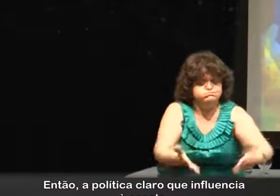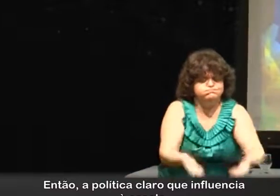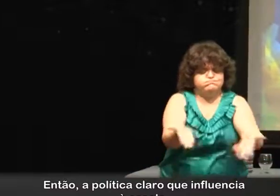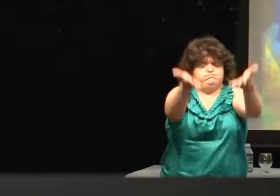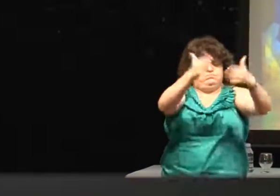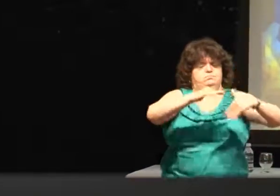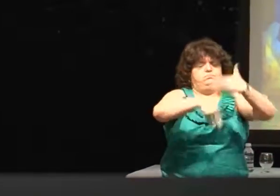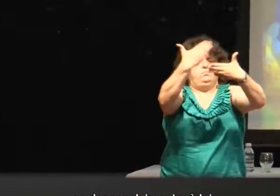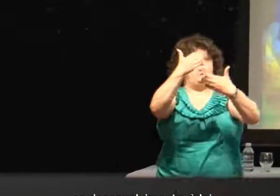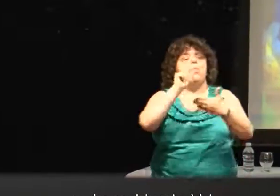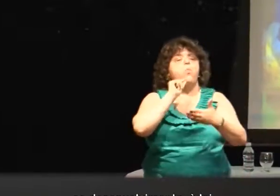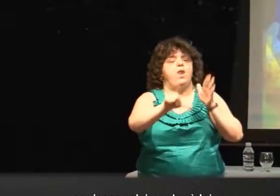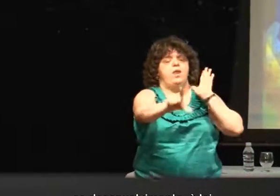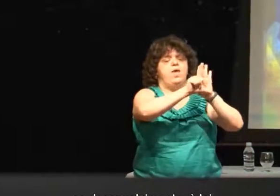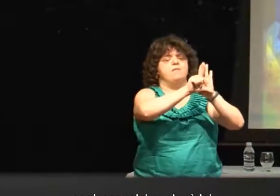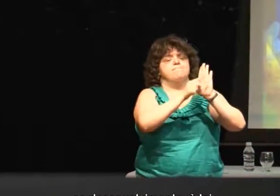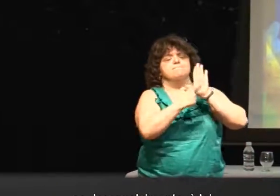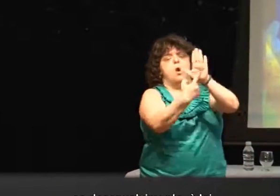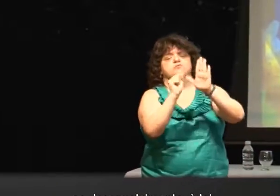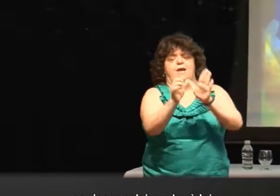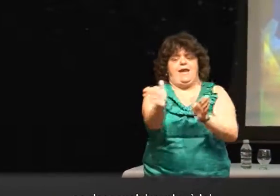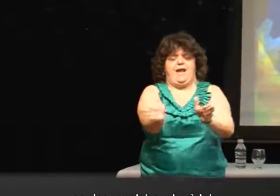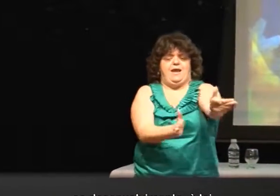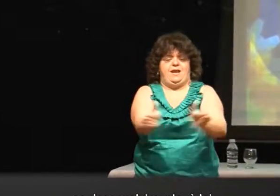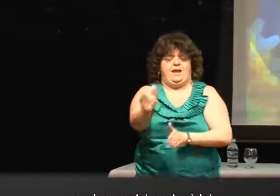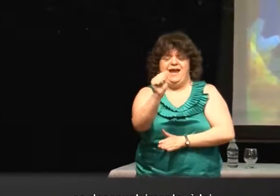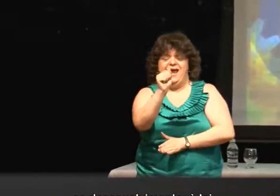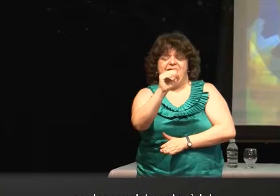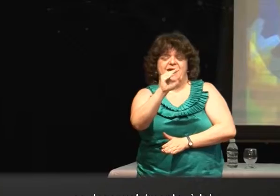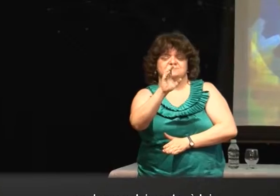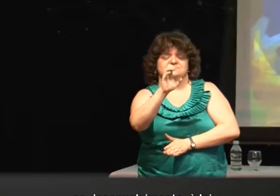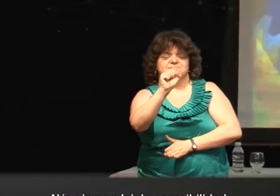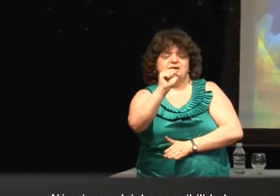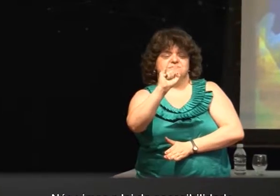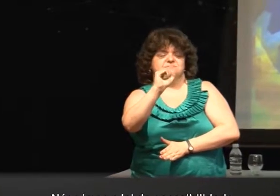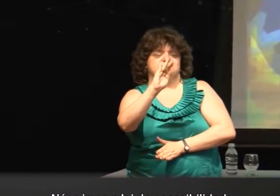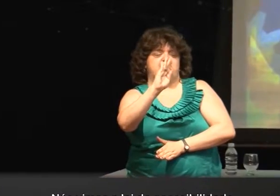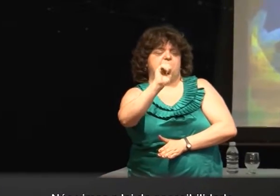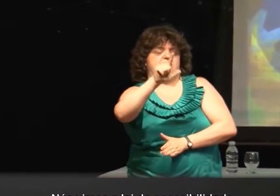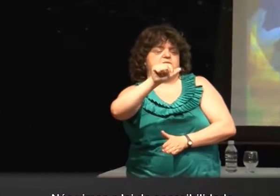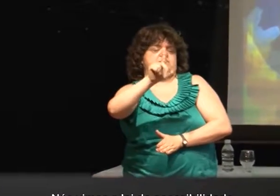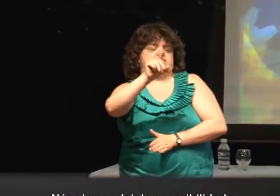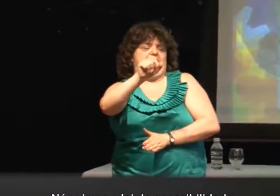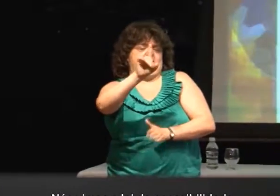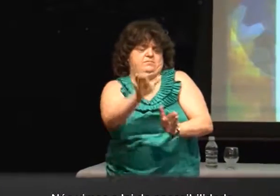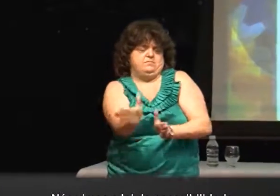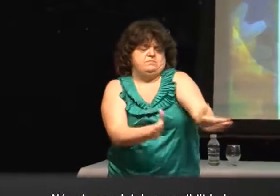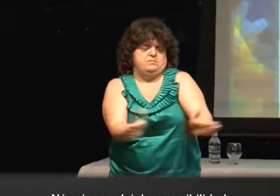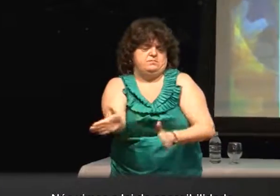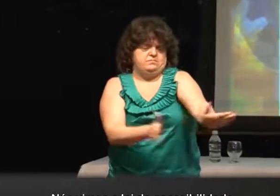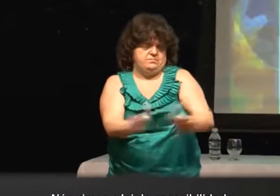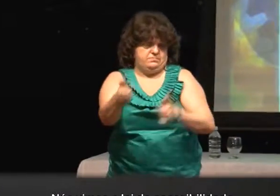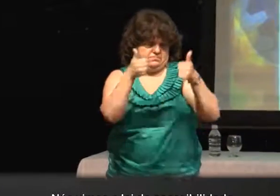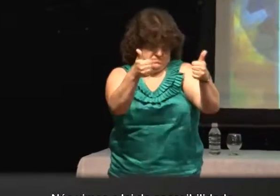escola, ao desenvolvimento. A lei, nós vemos a lei de